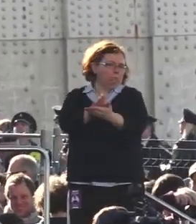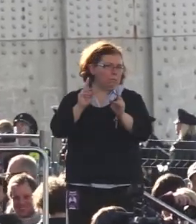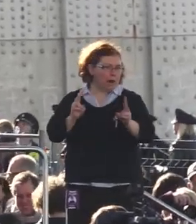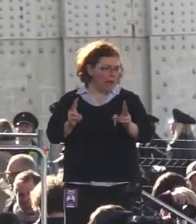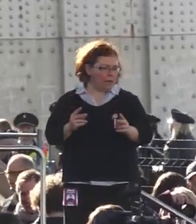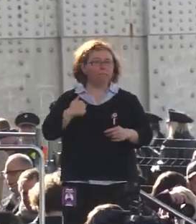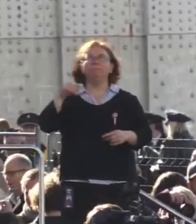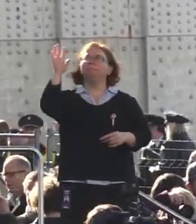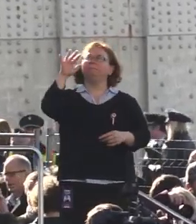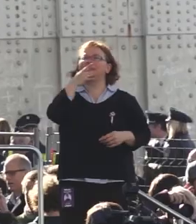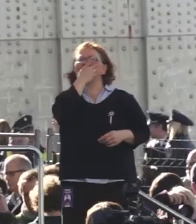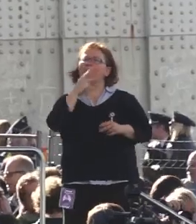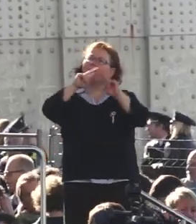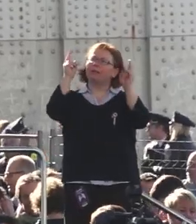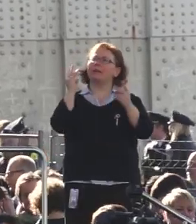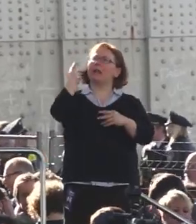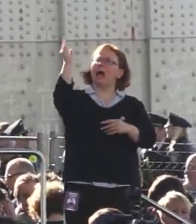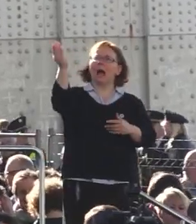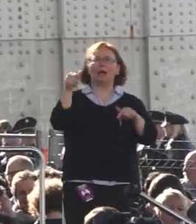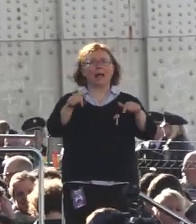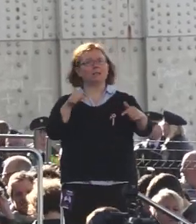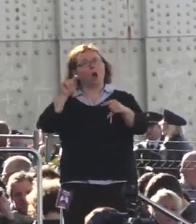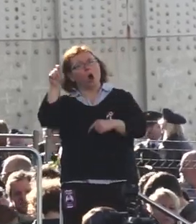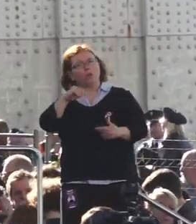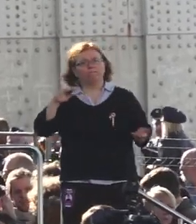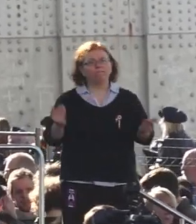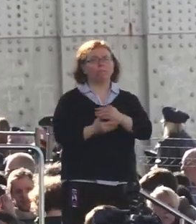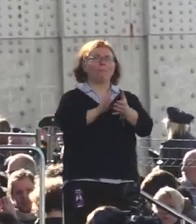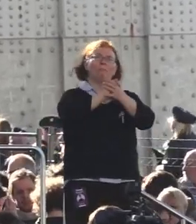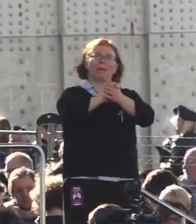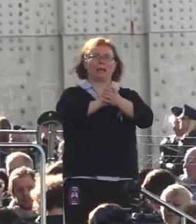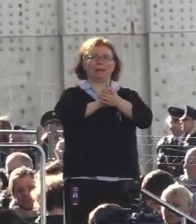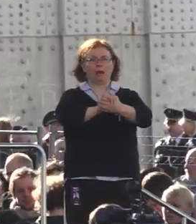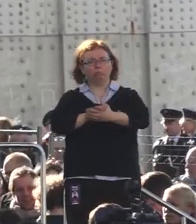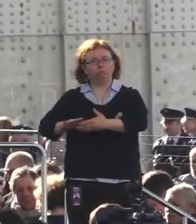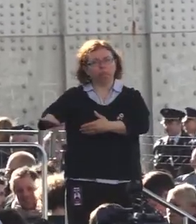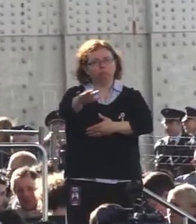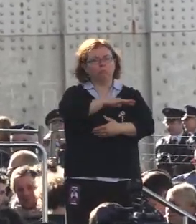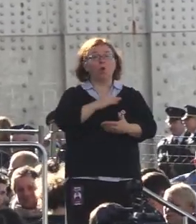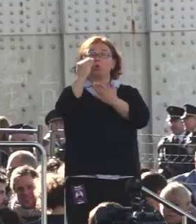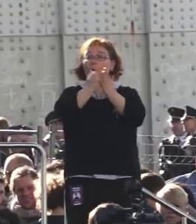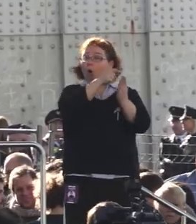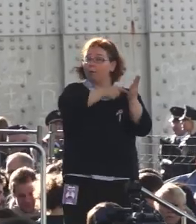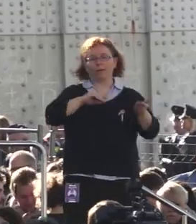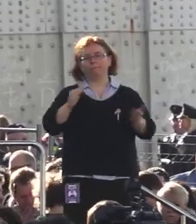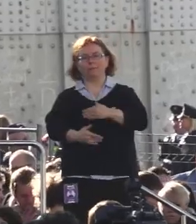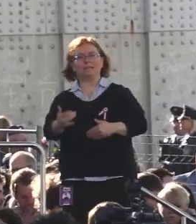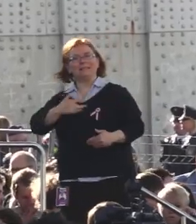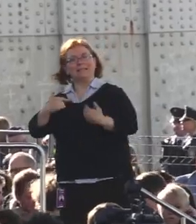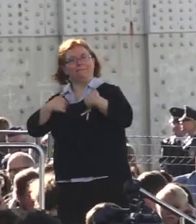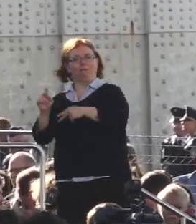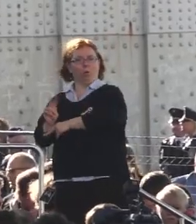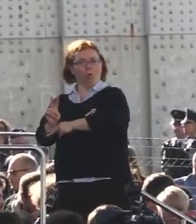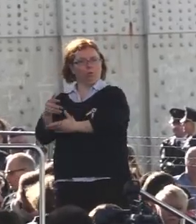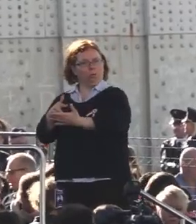Álmodok egy szebb világról, ami a harc helyett a béke jobbról szól, ahol a törvény helyett a szív a